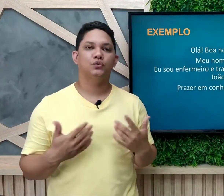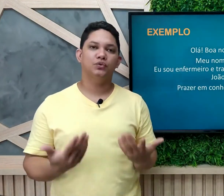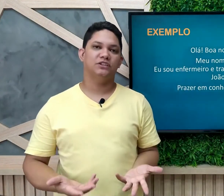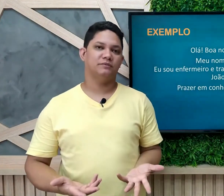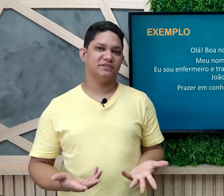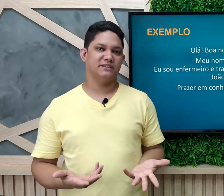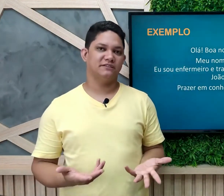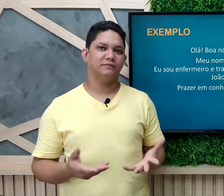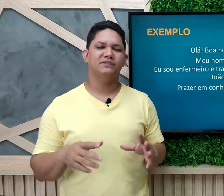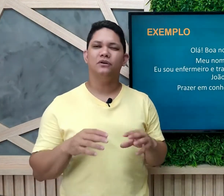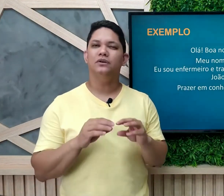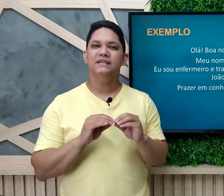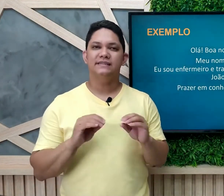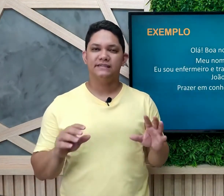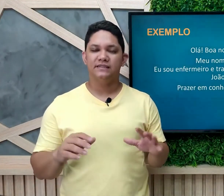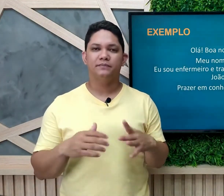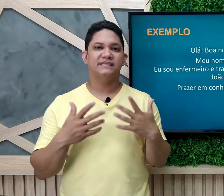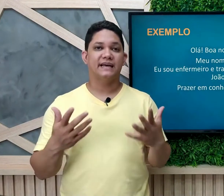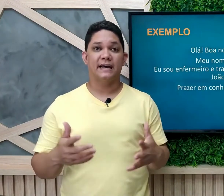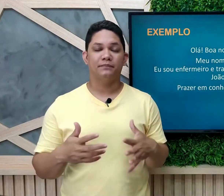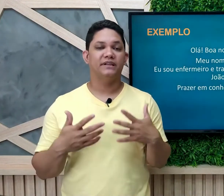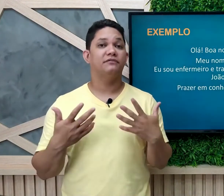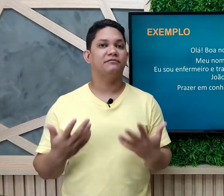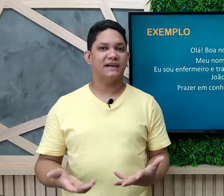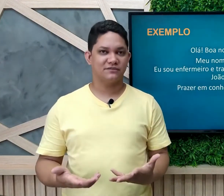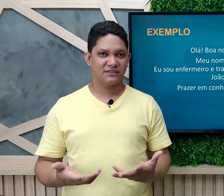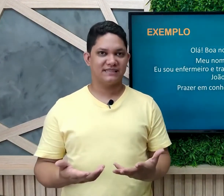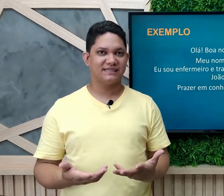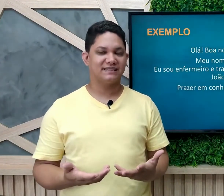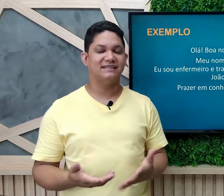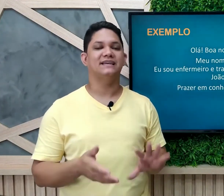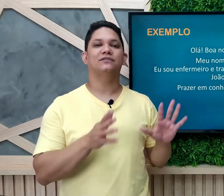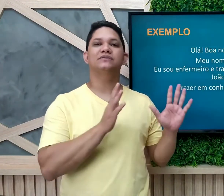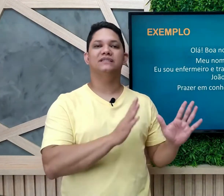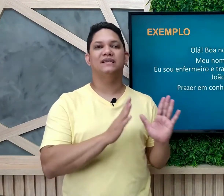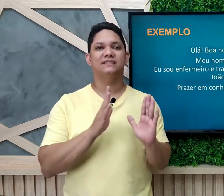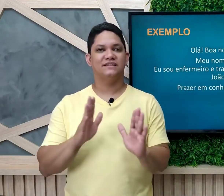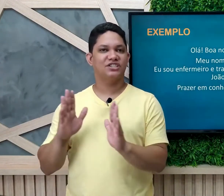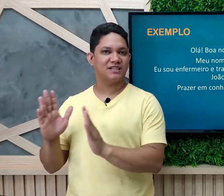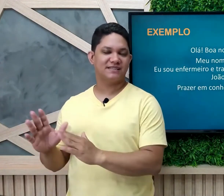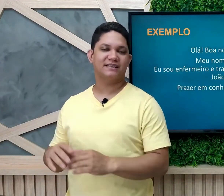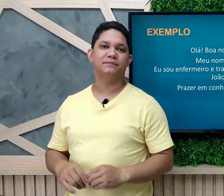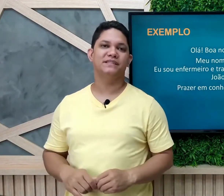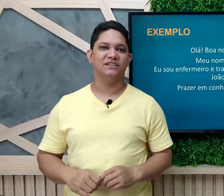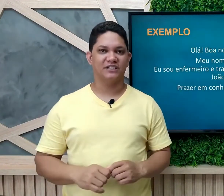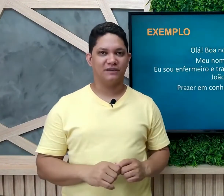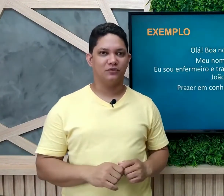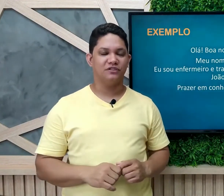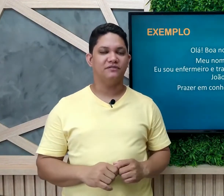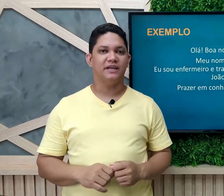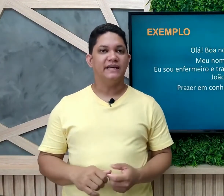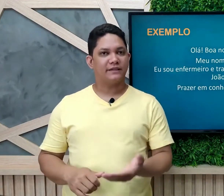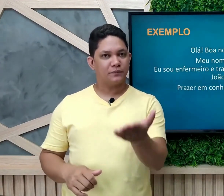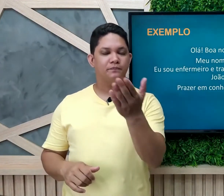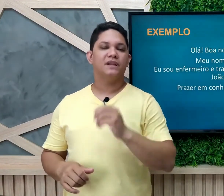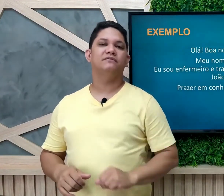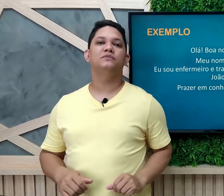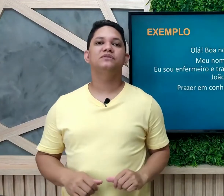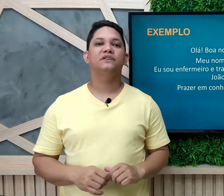estrutura de apresentação pessoal, simples, rápida e fácil de ser sinalizada, considerando essas três etapas que a gente acabou de ver. Então, vamos ver o